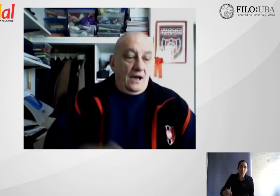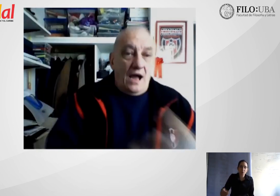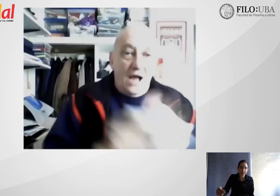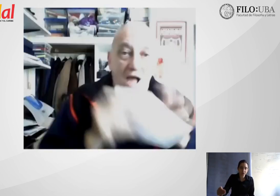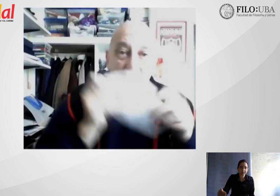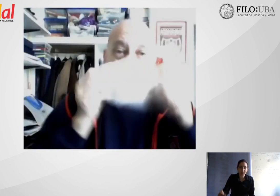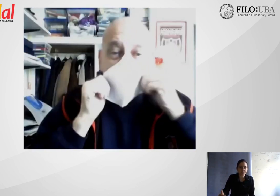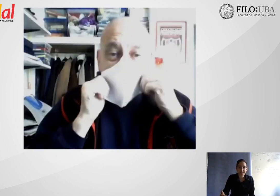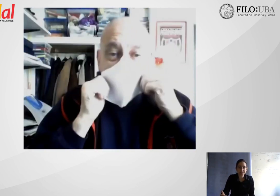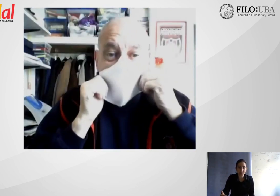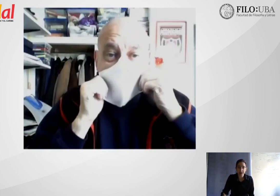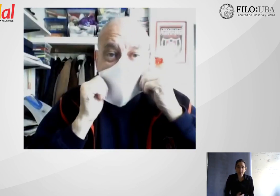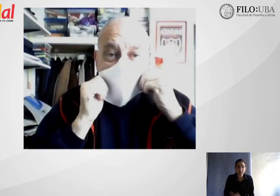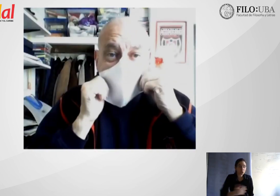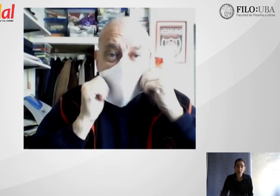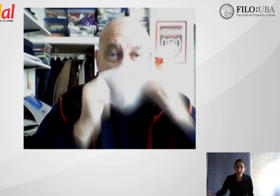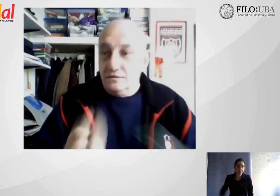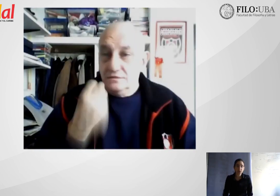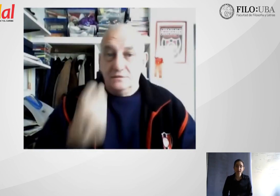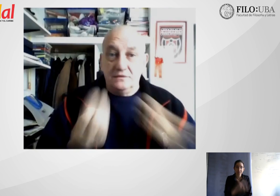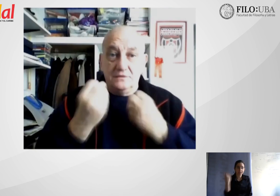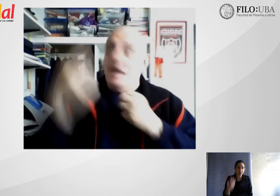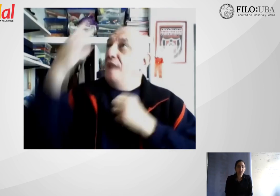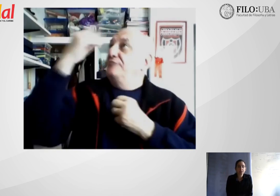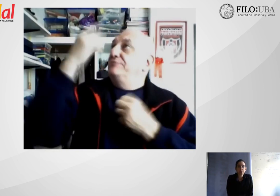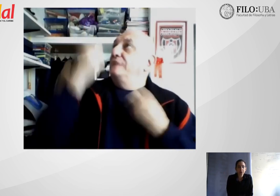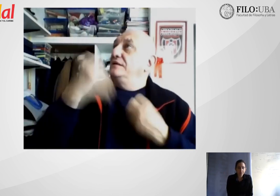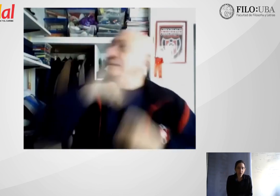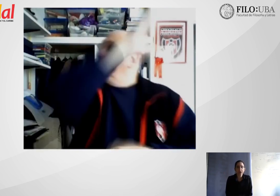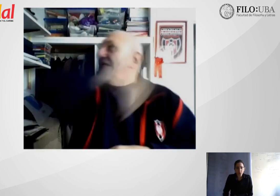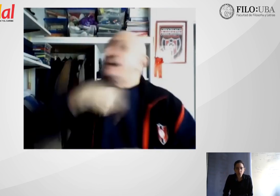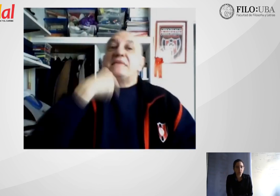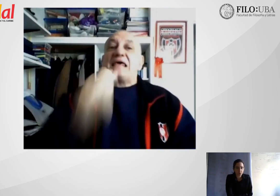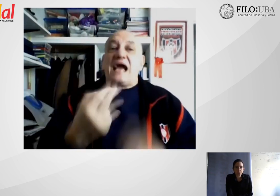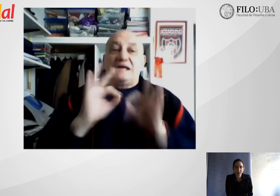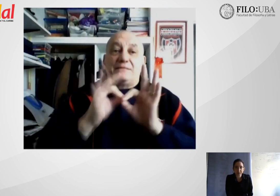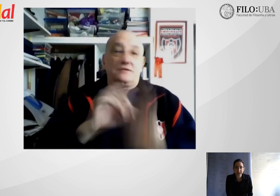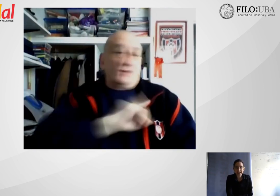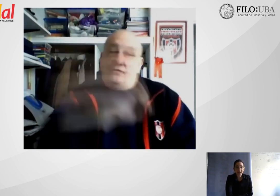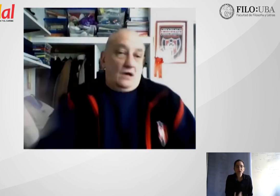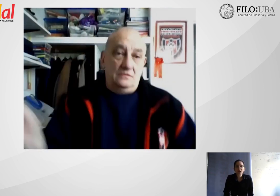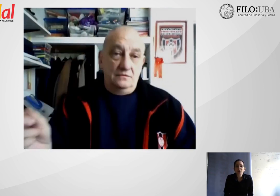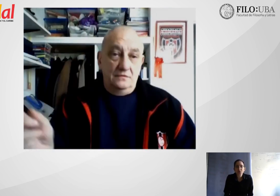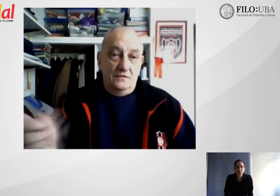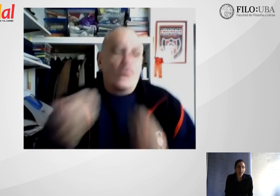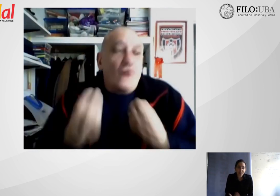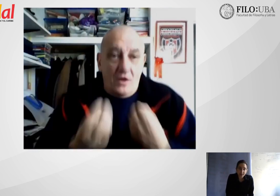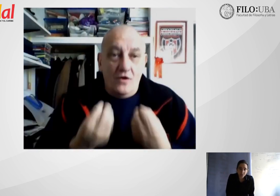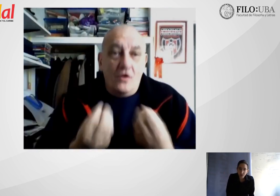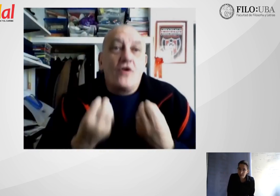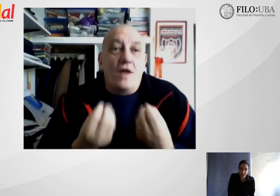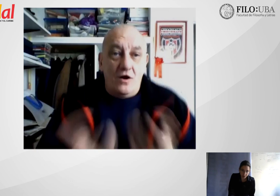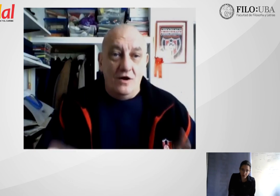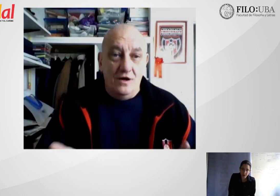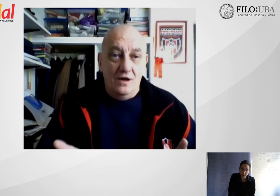ir hasta un momento de la terapia intensiva. Y después todas las personas están con este tipo de barbijo. Incluso si me tuviera que operar, no tengo forma ni de